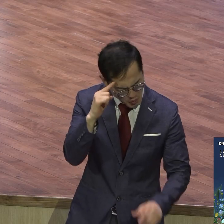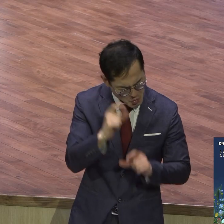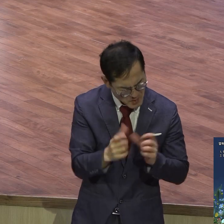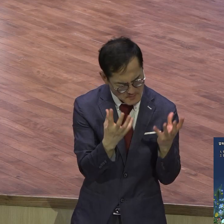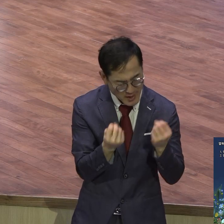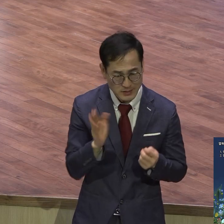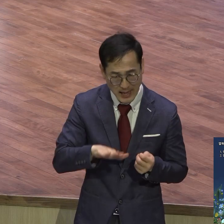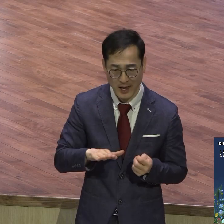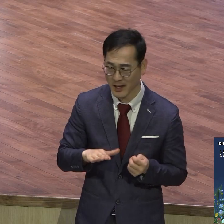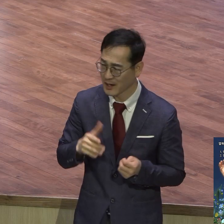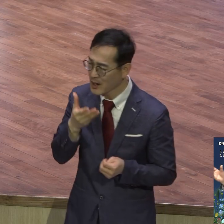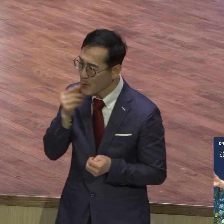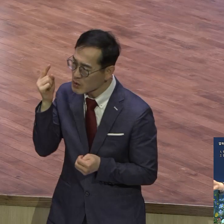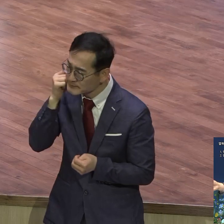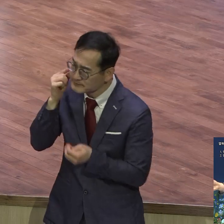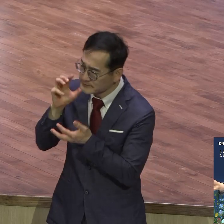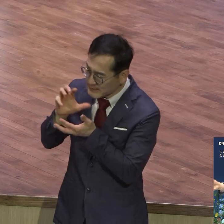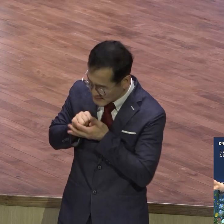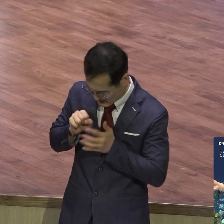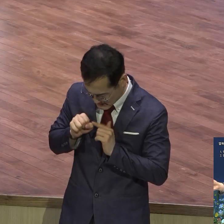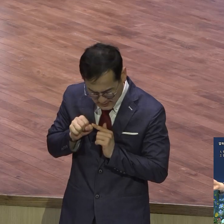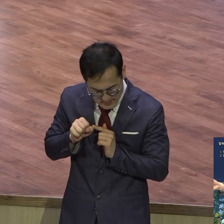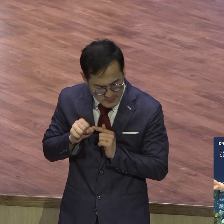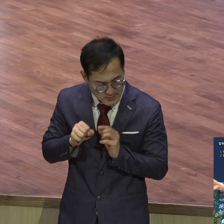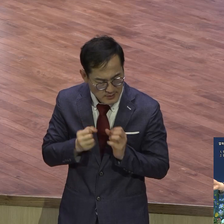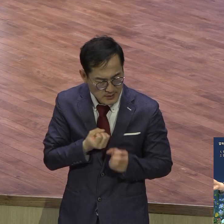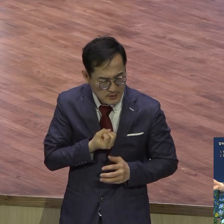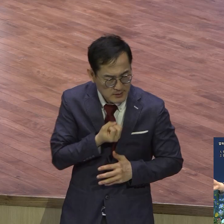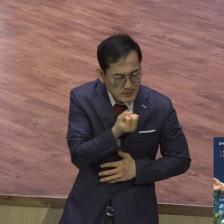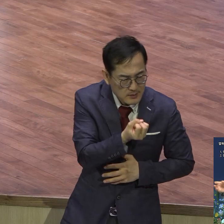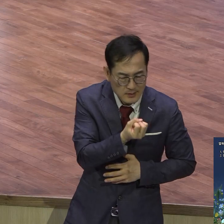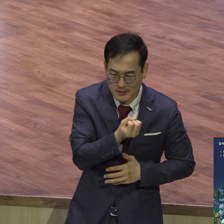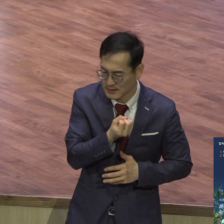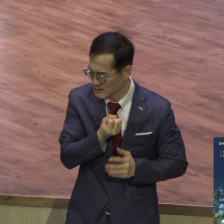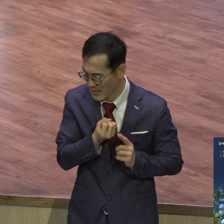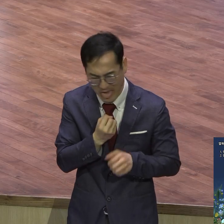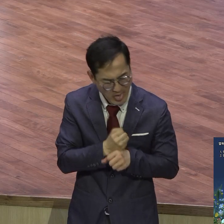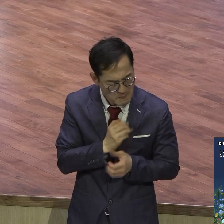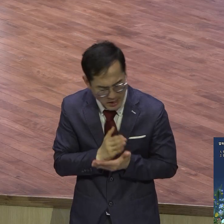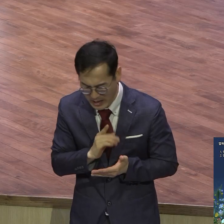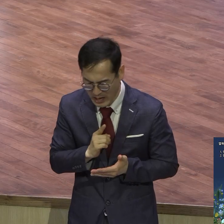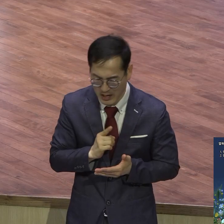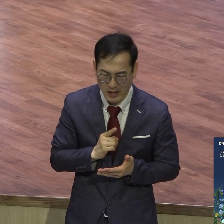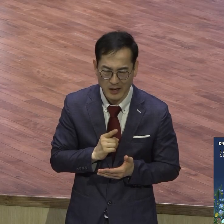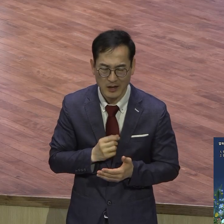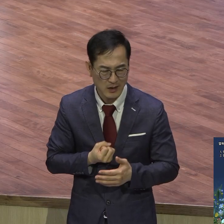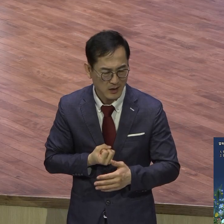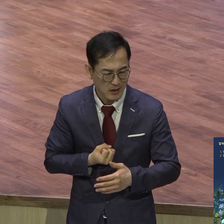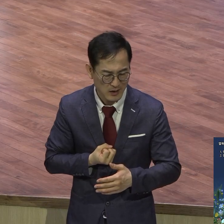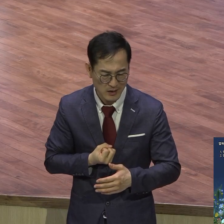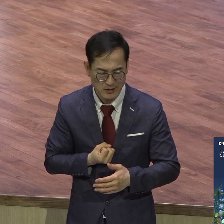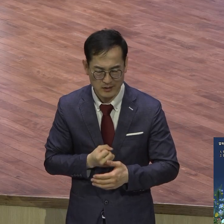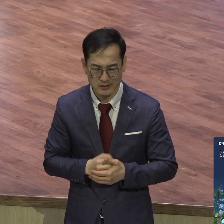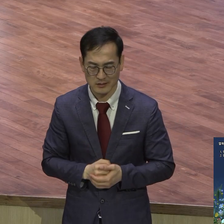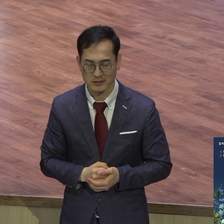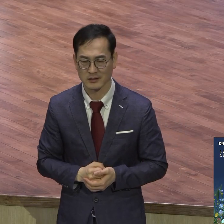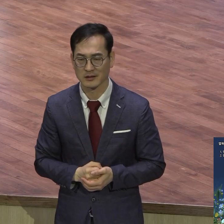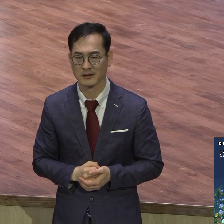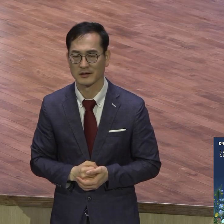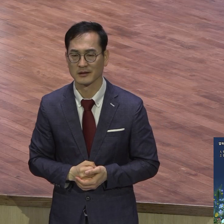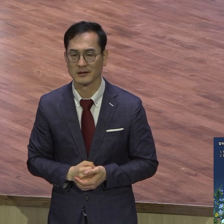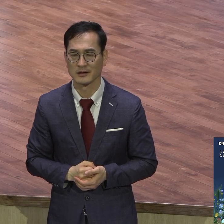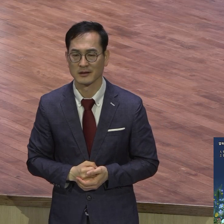가진 보금을 말하는 그 순간에 힘들죠. 고민 염려 걱정 얼마나 많아요. 죽을 날까지